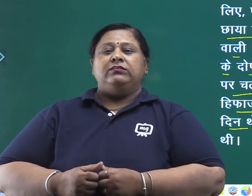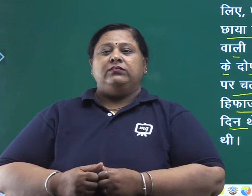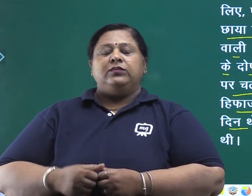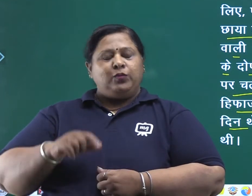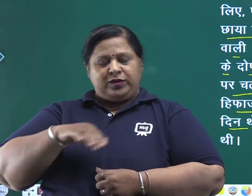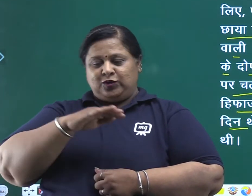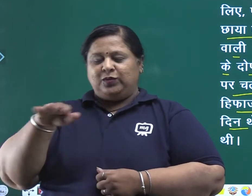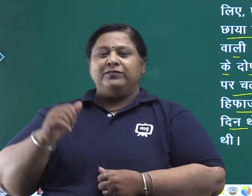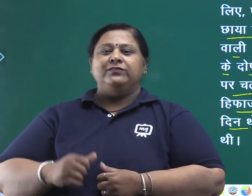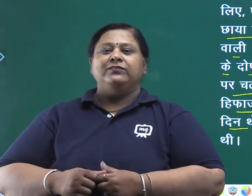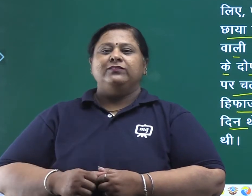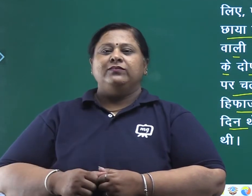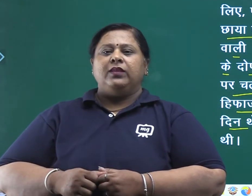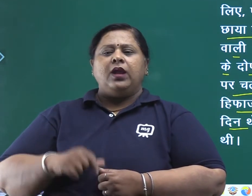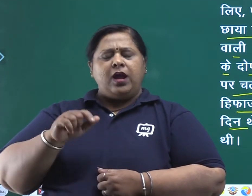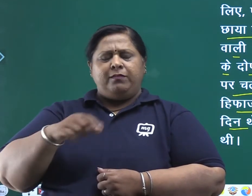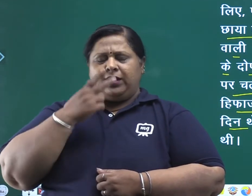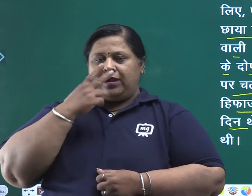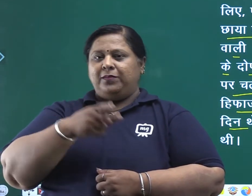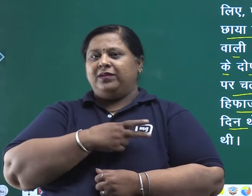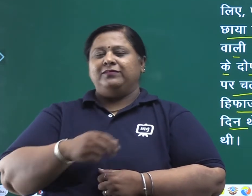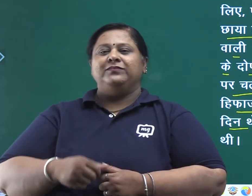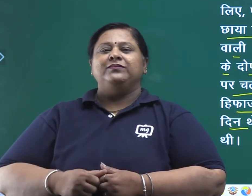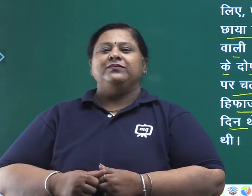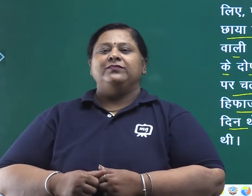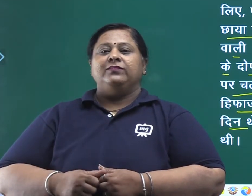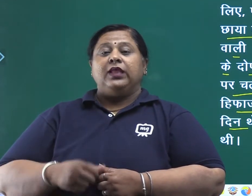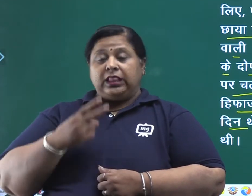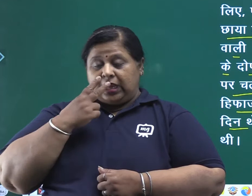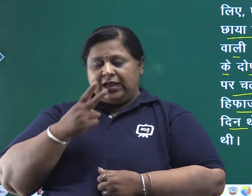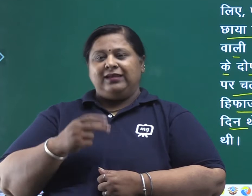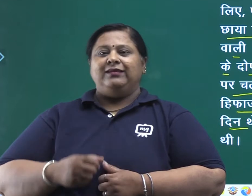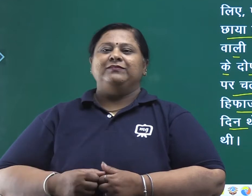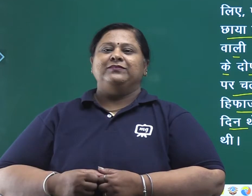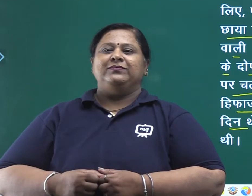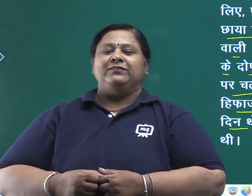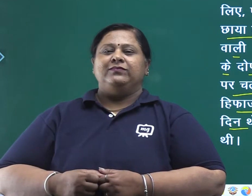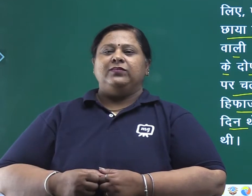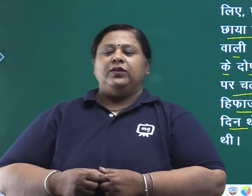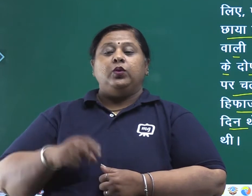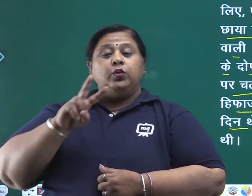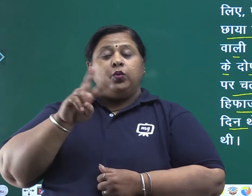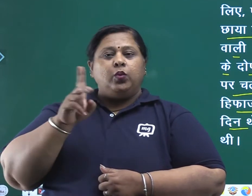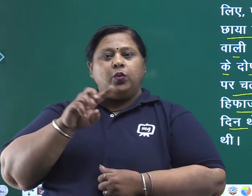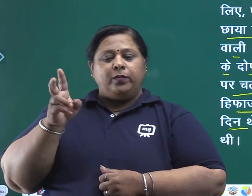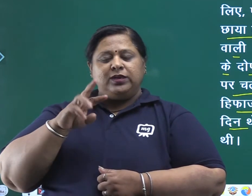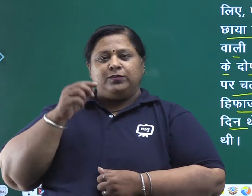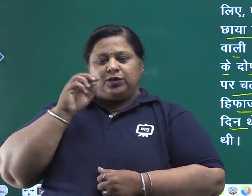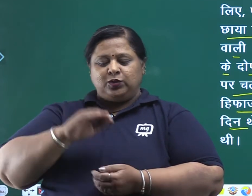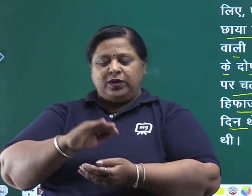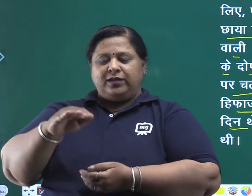तो बच्चों, हमने यहाँ पर देखा कि दोनों बच्चों ने